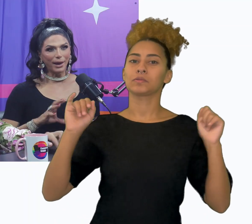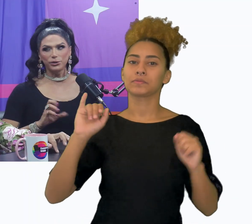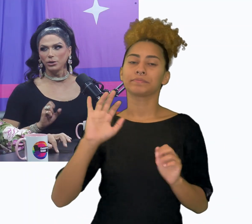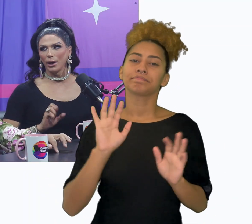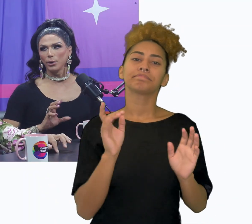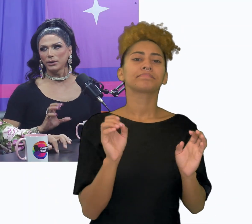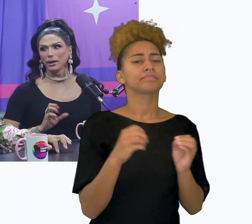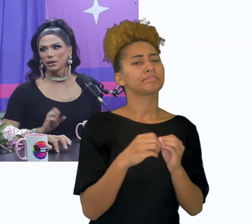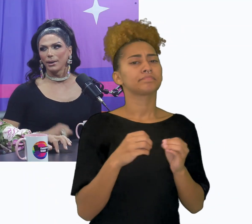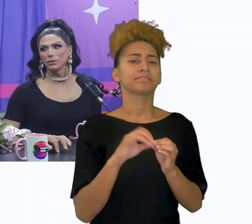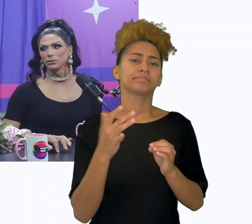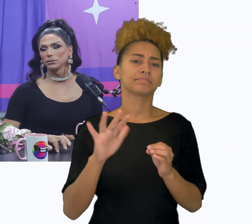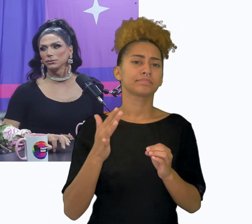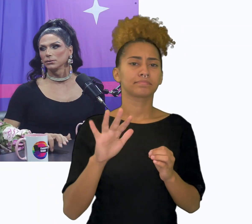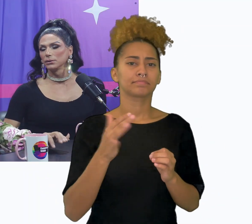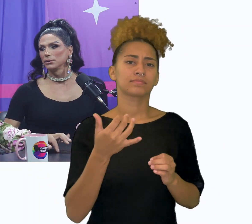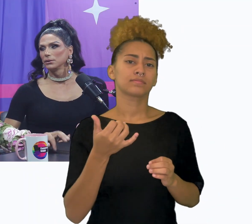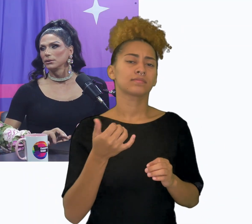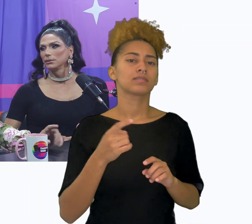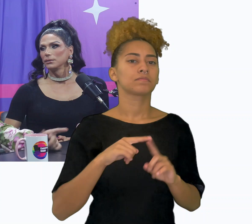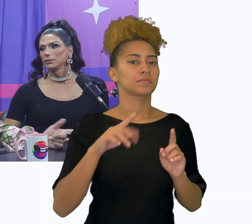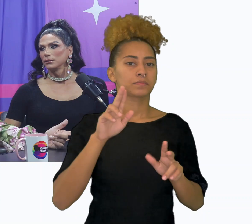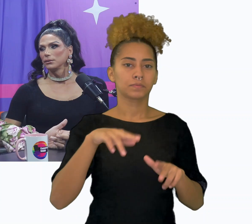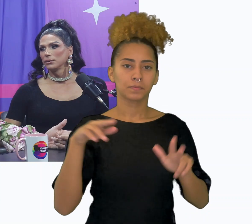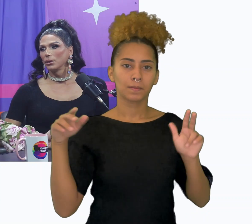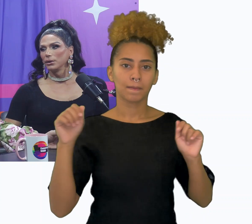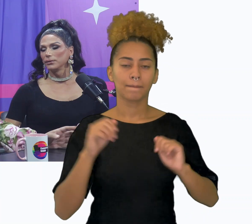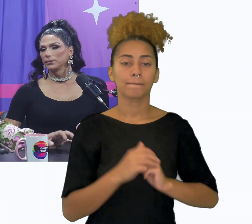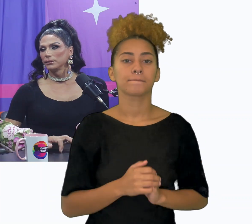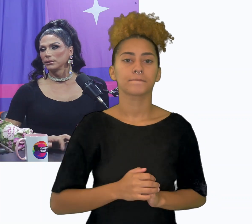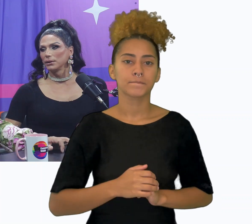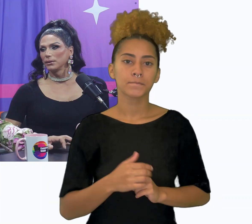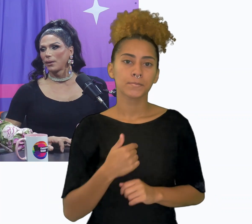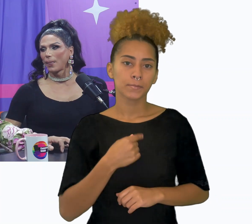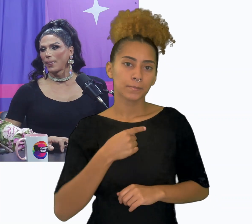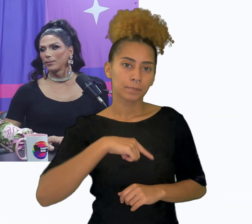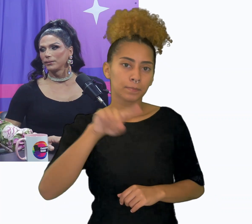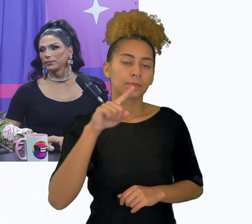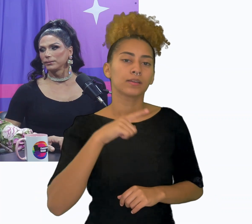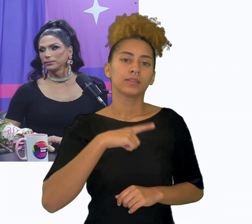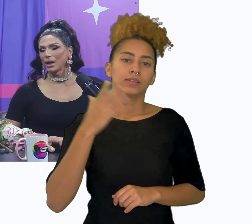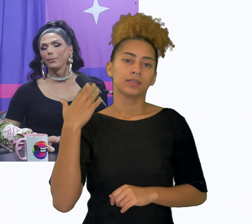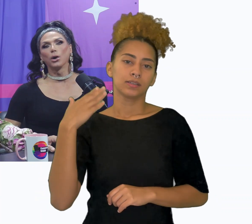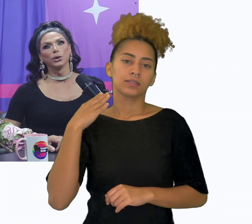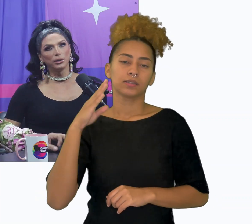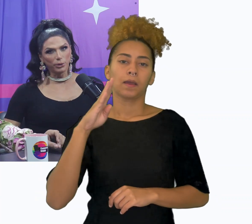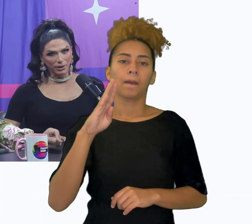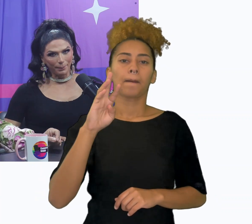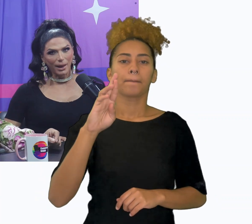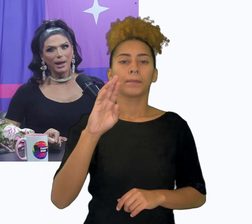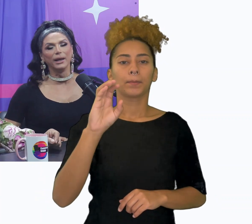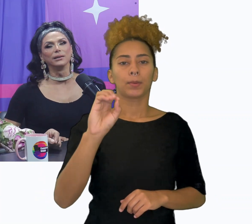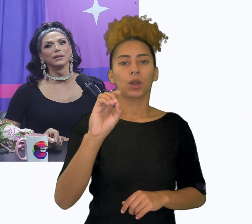E aí pertinho, é 80, mas eu não... E aí eu fui pra... Aquela que tinha a Broadway. Broadway, né? fui também. Fantasma